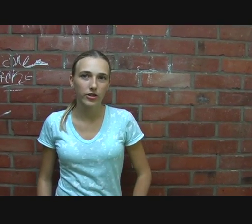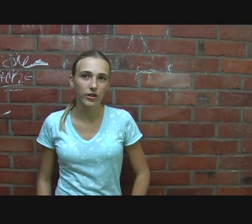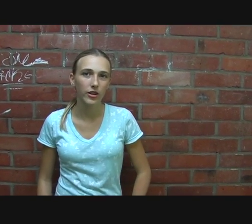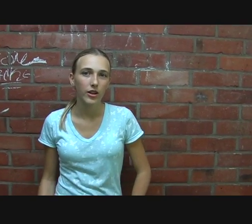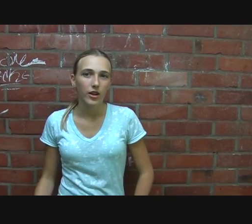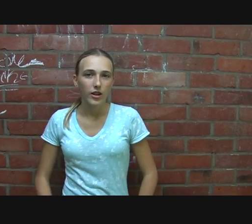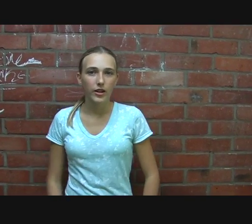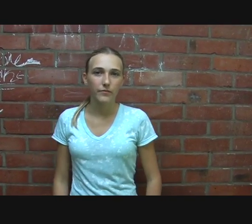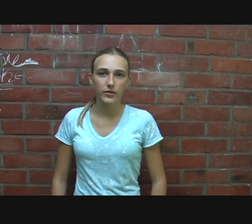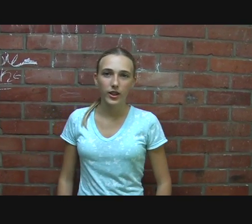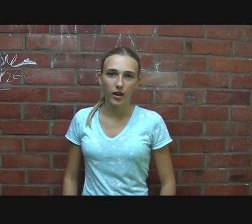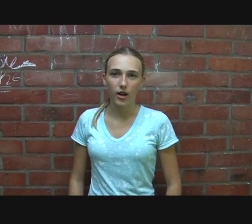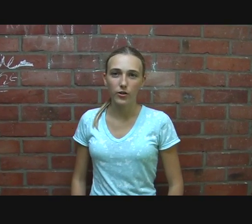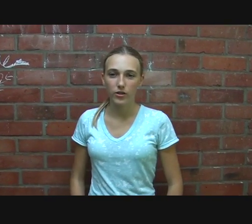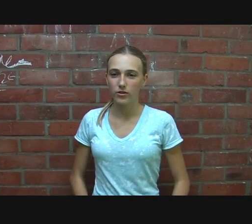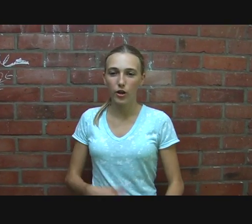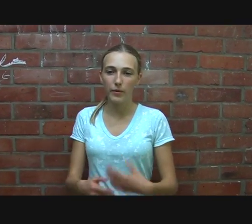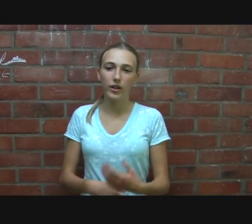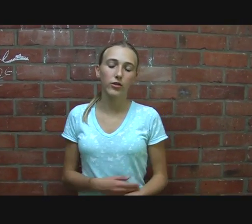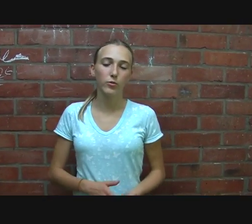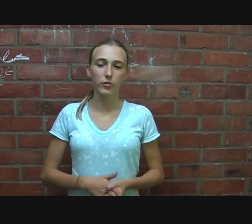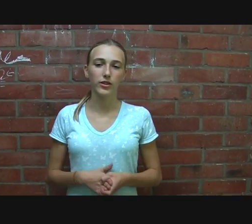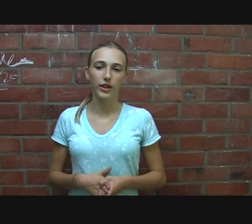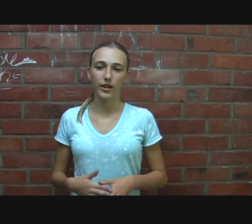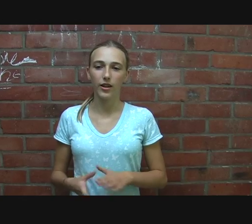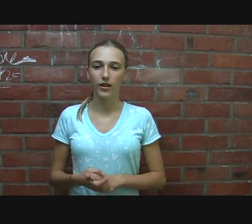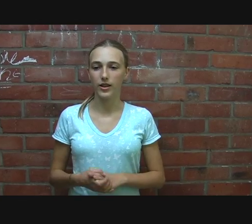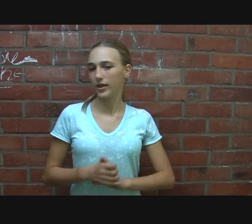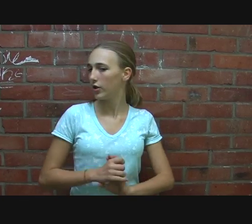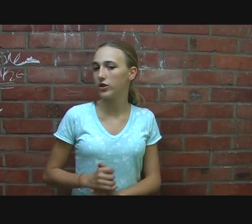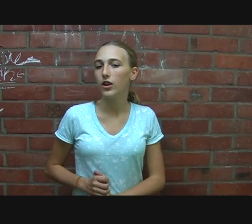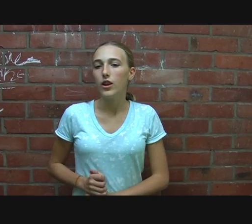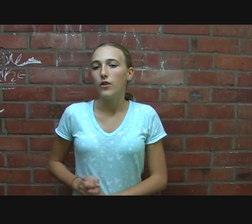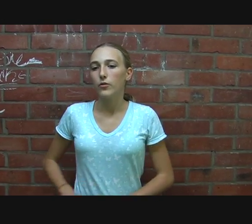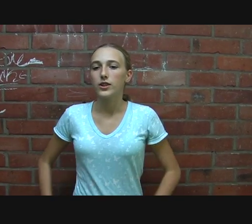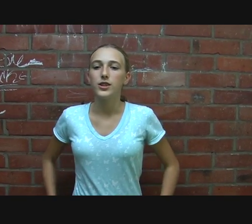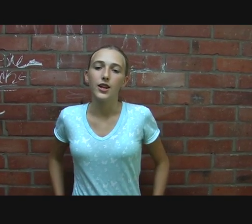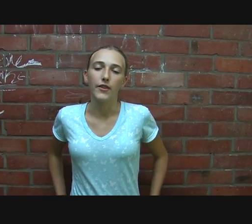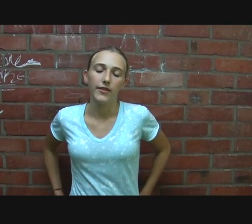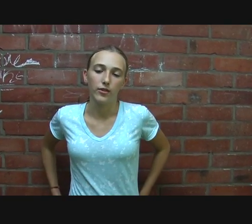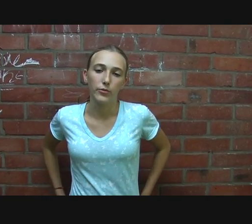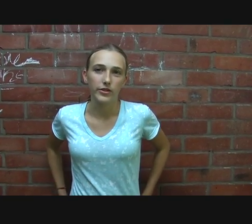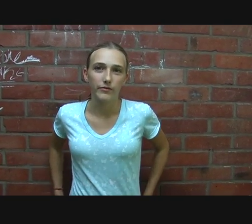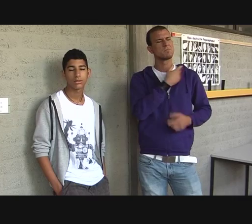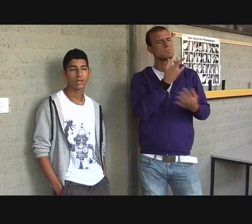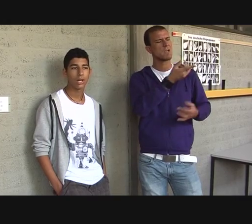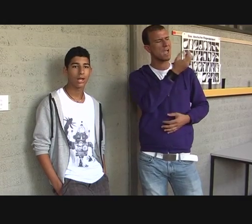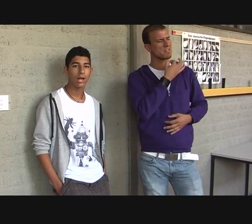Account dir neu machen und den anderen halt dann löschen, wo jetzt nicht jeder weiß, wer du